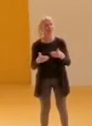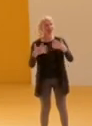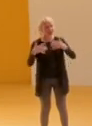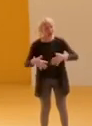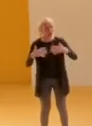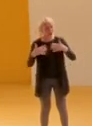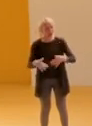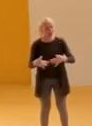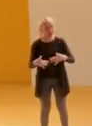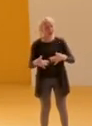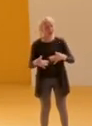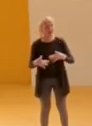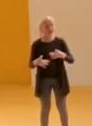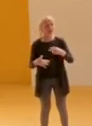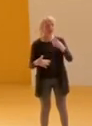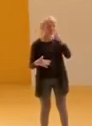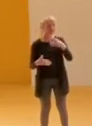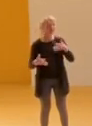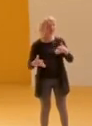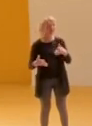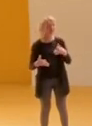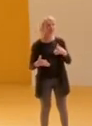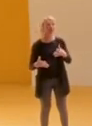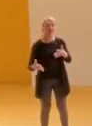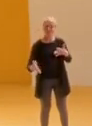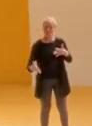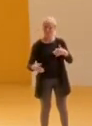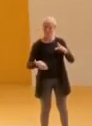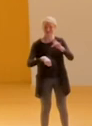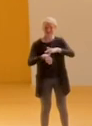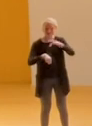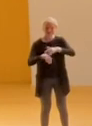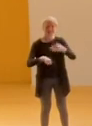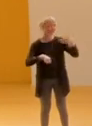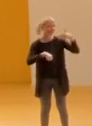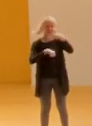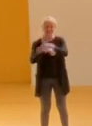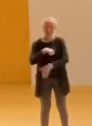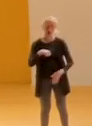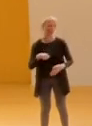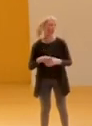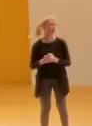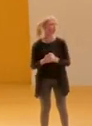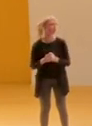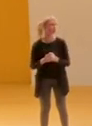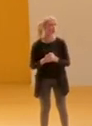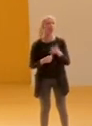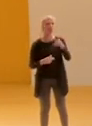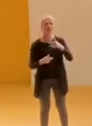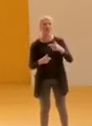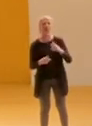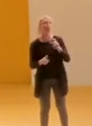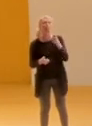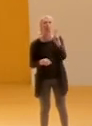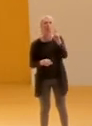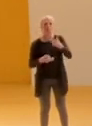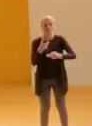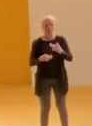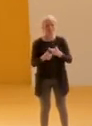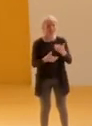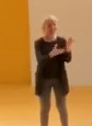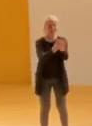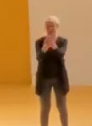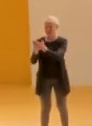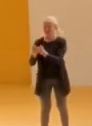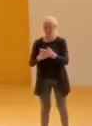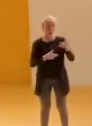pieniężne w finalnoużyteczność ale nie robimy tego od razu tylko robią to poszczególne firmy które zaczynają ze sobą konkurować i dostarczyć